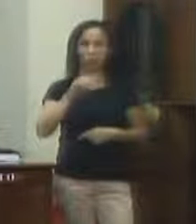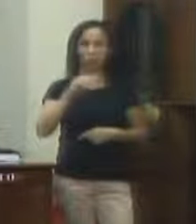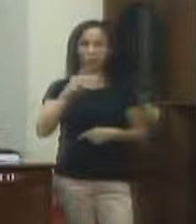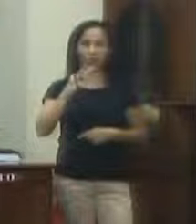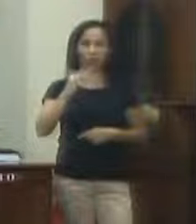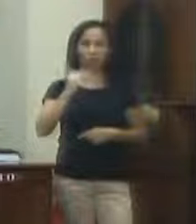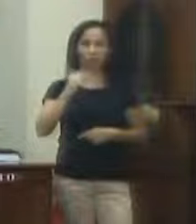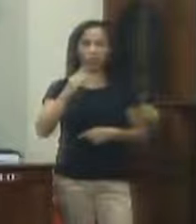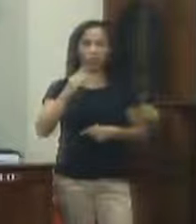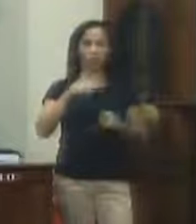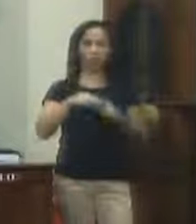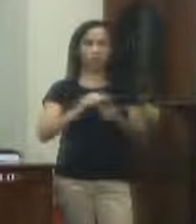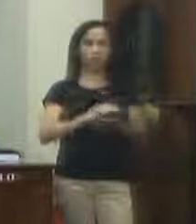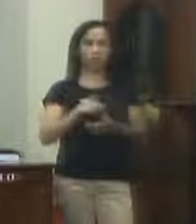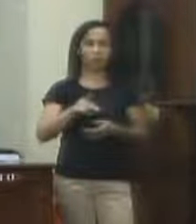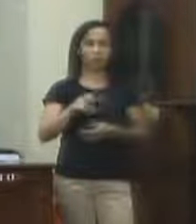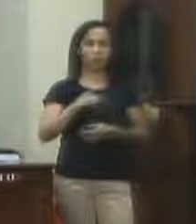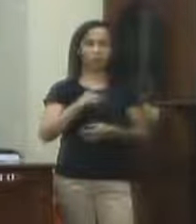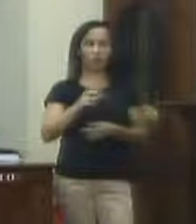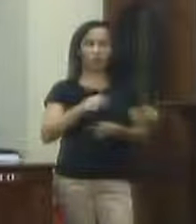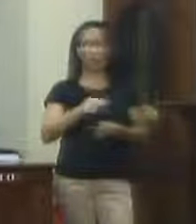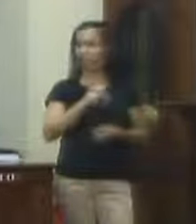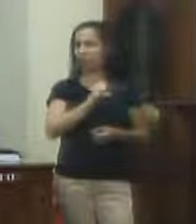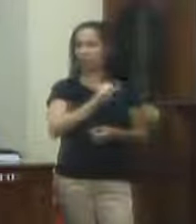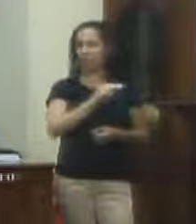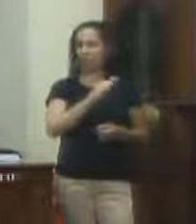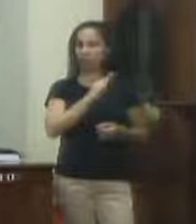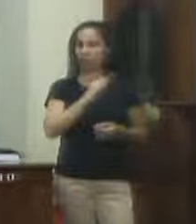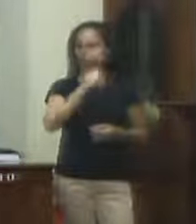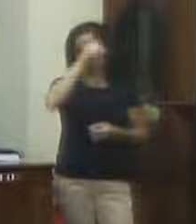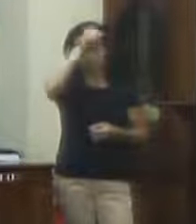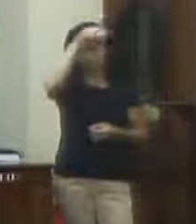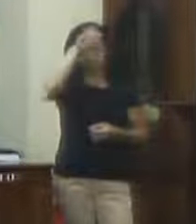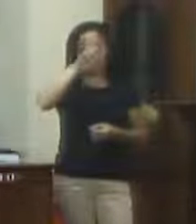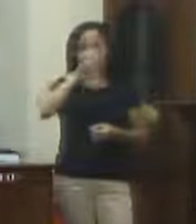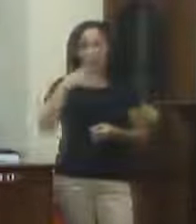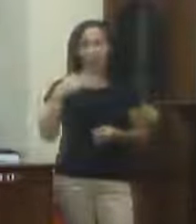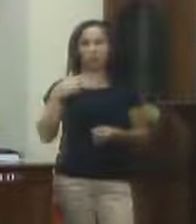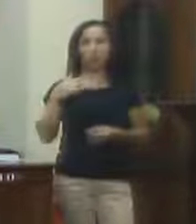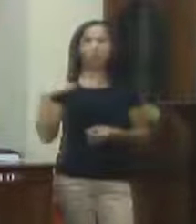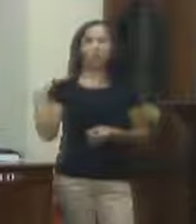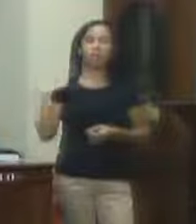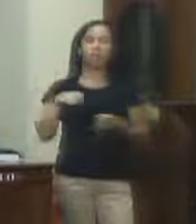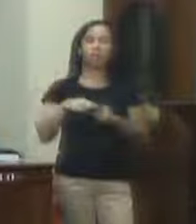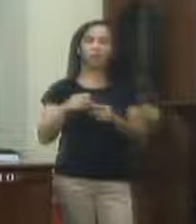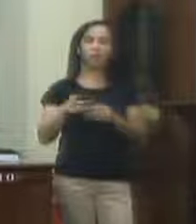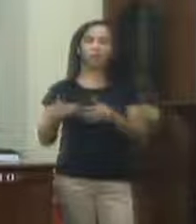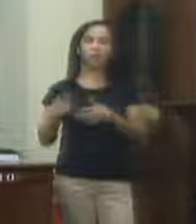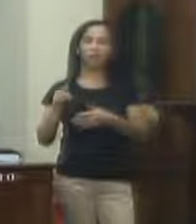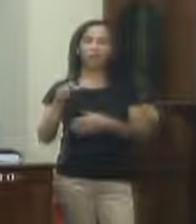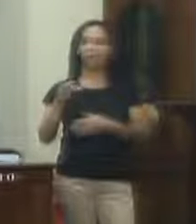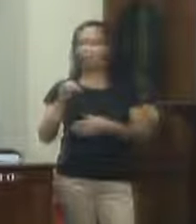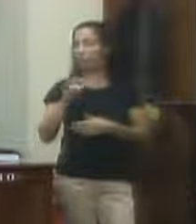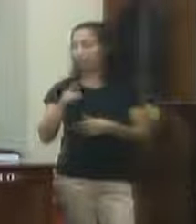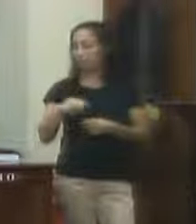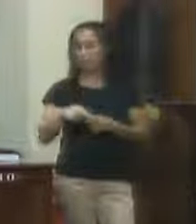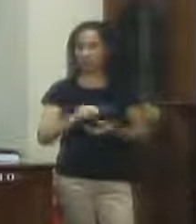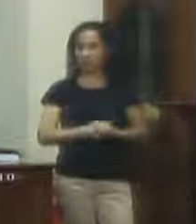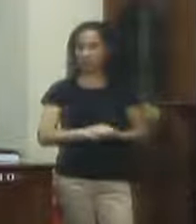Rafael, o subprefeito de Conservatório, ex-vereador e presidente da Casa, Vitor Emanuel